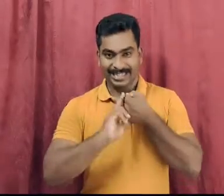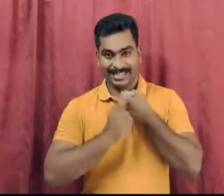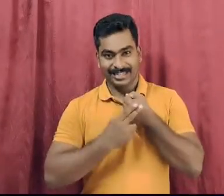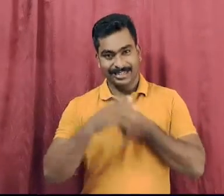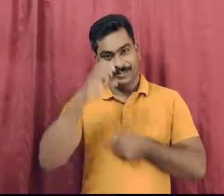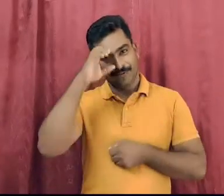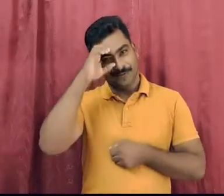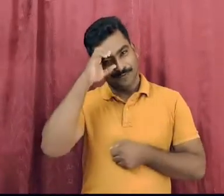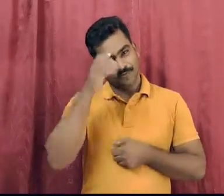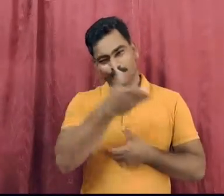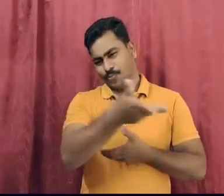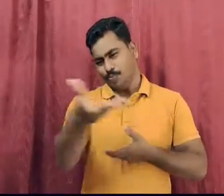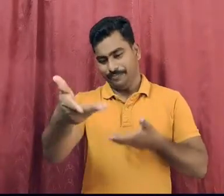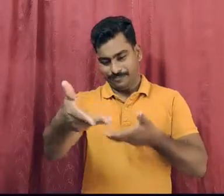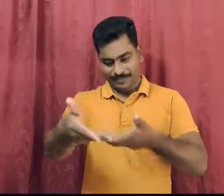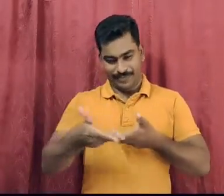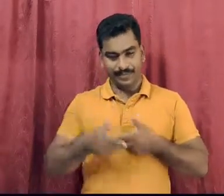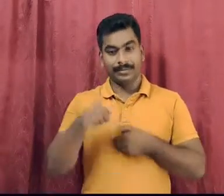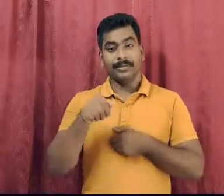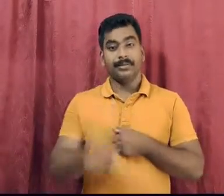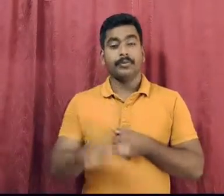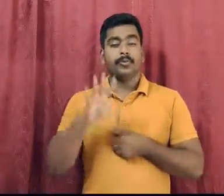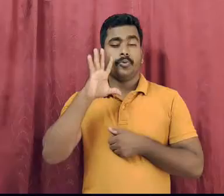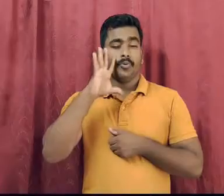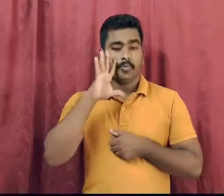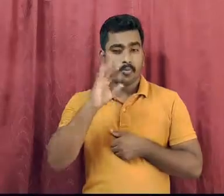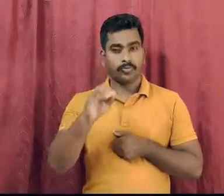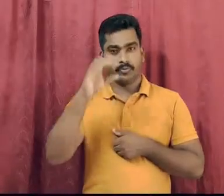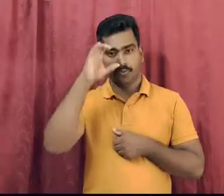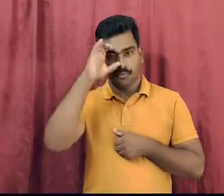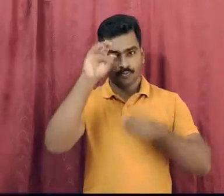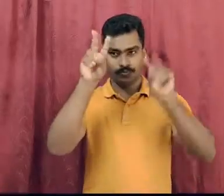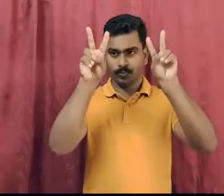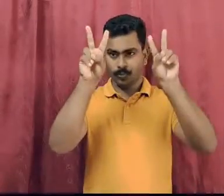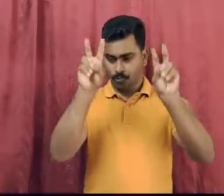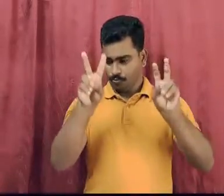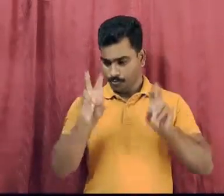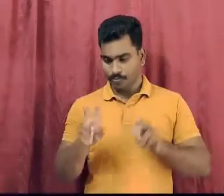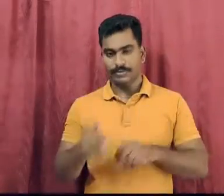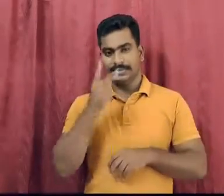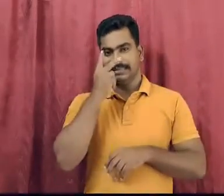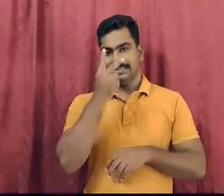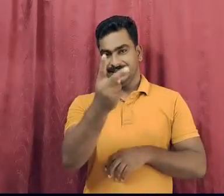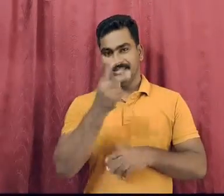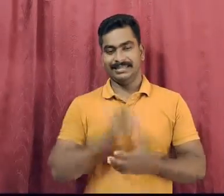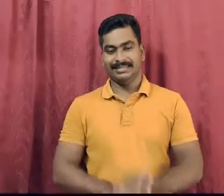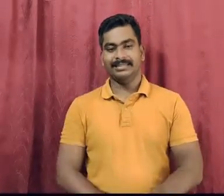നമസ്കാരം, നിഷ് ന്യൂസിലേക്ക് സ്വാഗതം. ഇന്നത്തെ പ്രധാന വാർത്തകൾ.